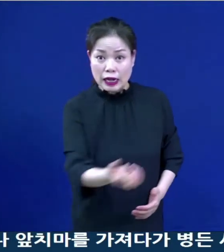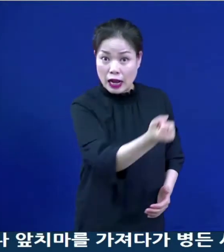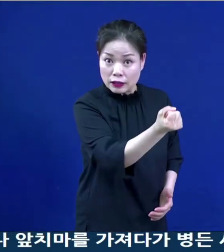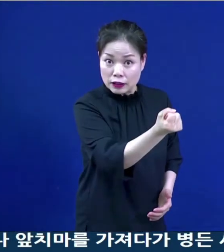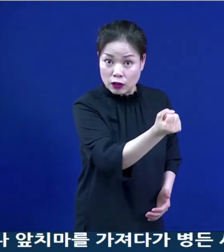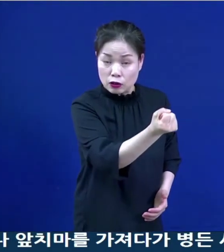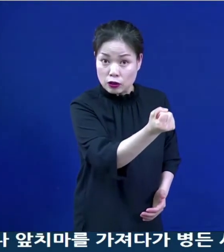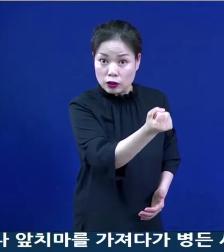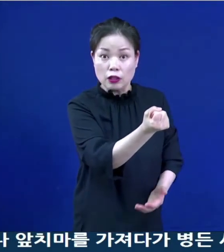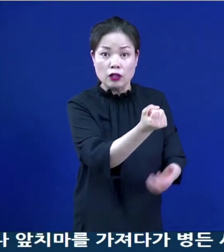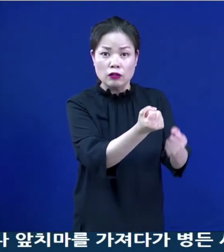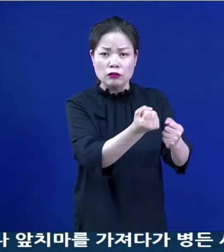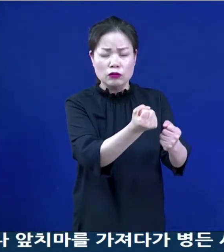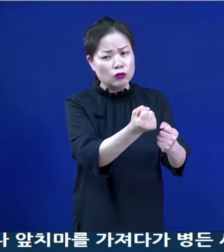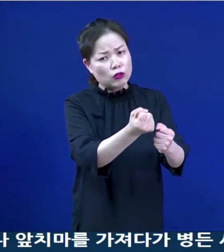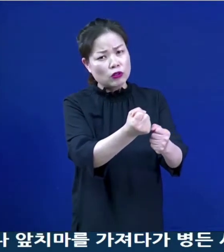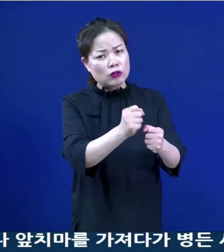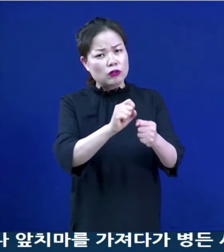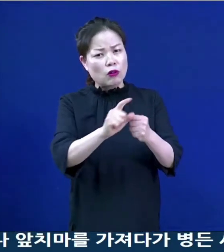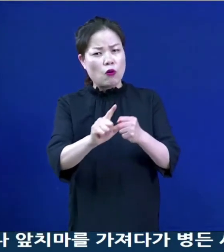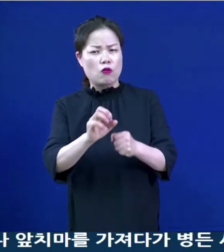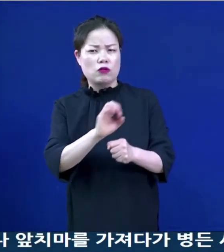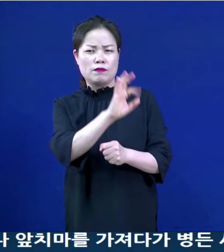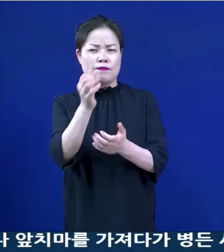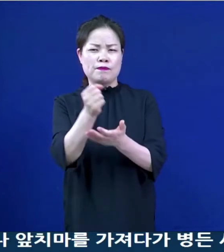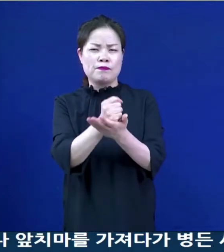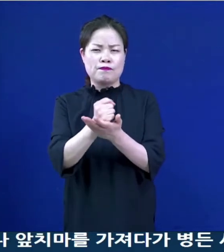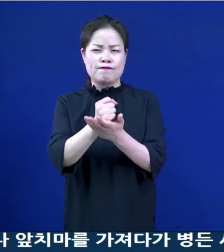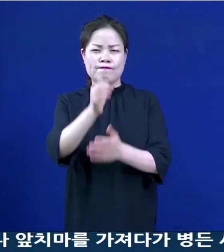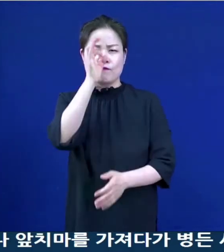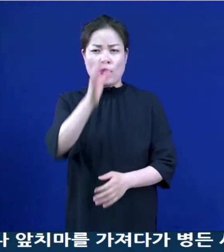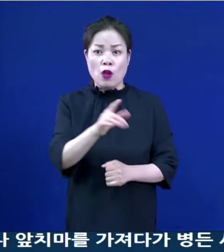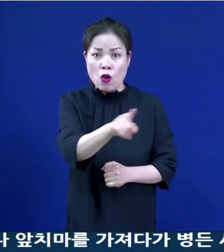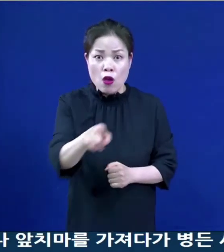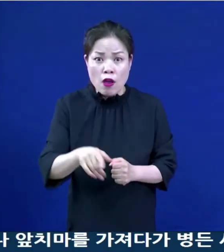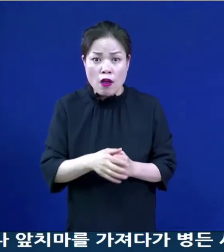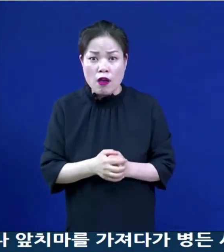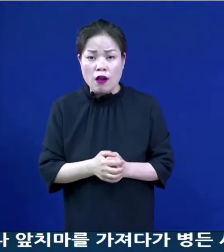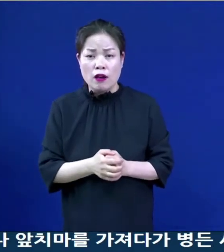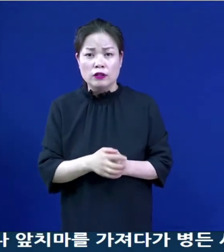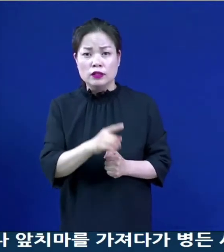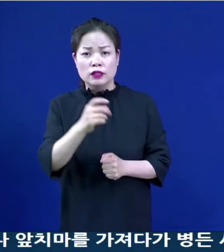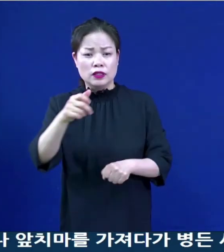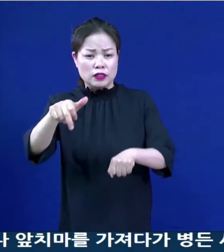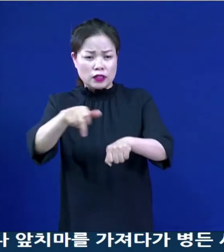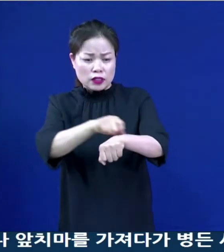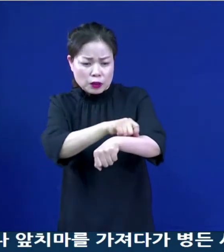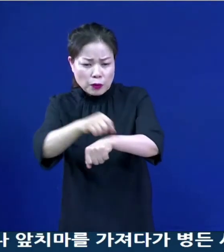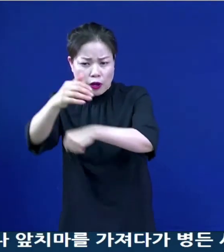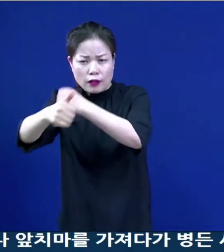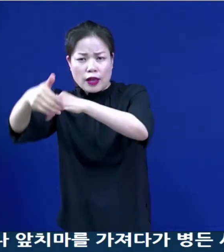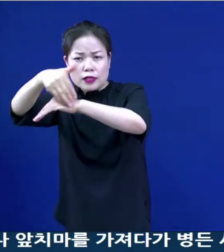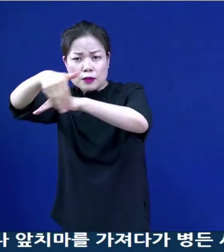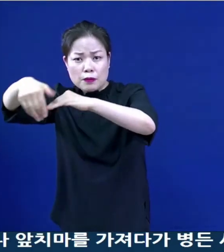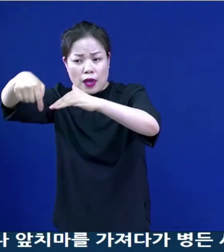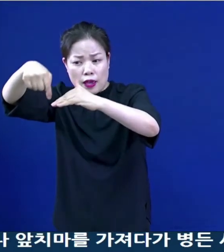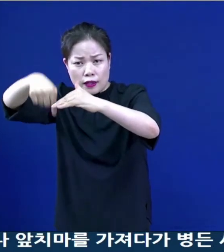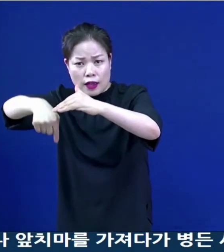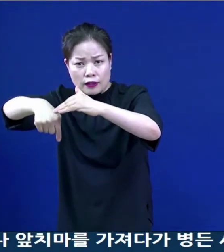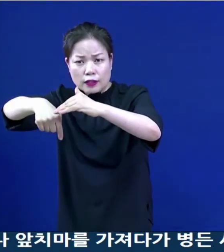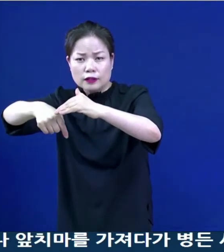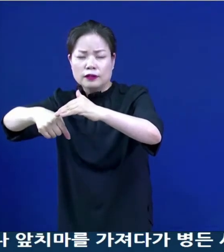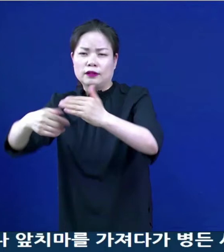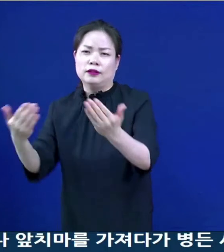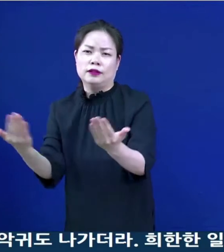가져가더래서 그걸로 악귀가, 이건 거의 주술적이죠. 이런 일은 특별한 하나님의 계획 안에서 일어나게